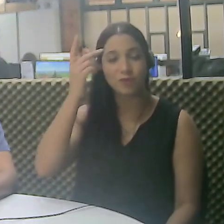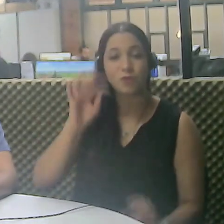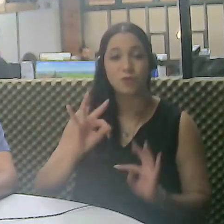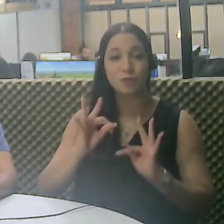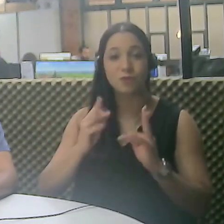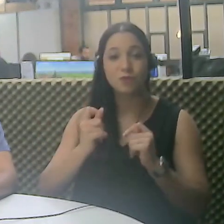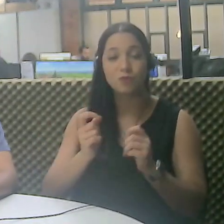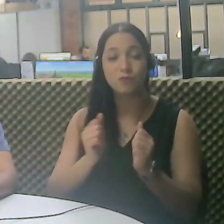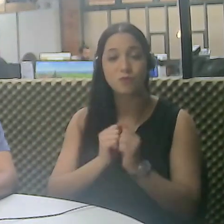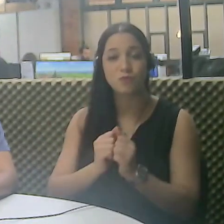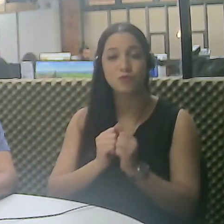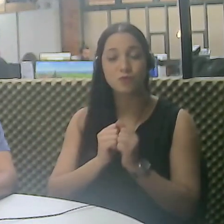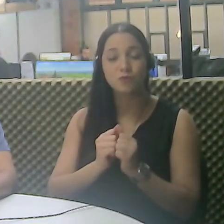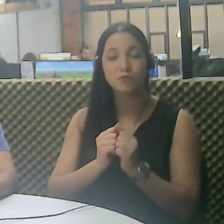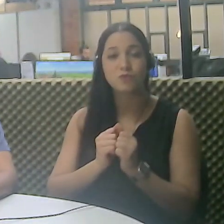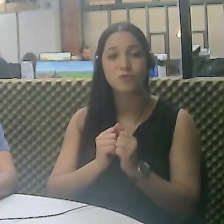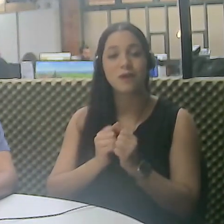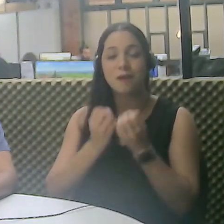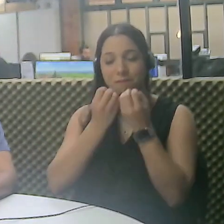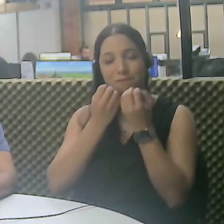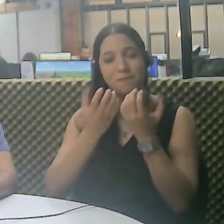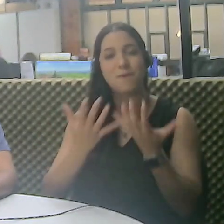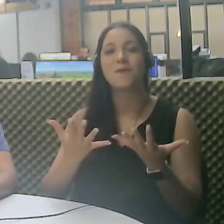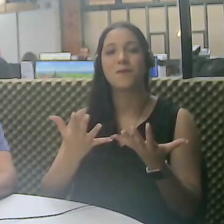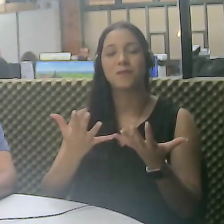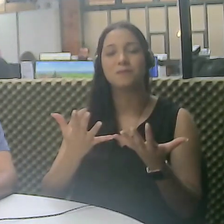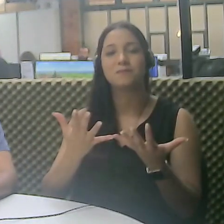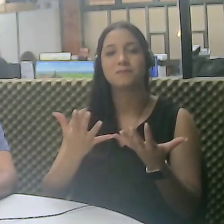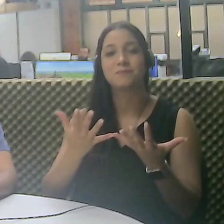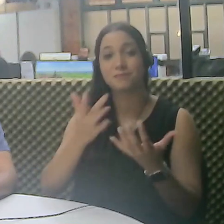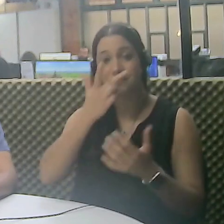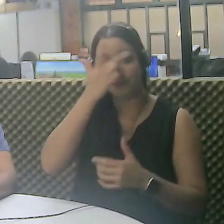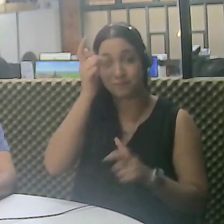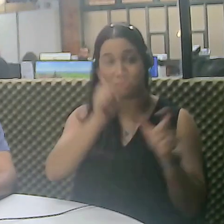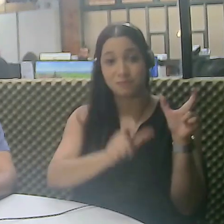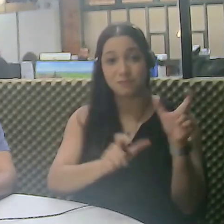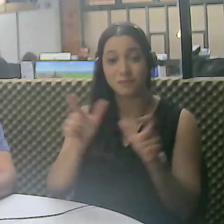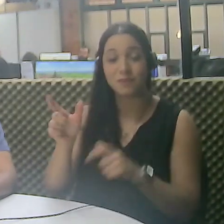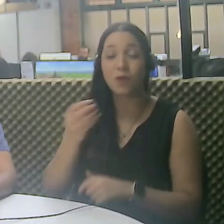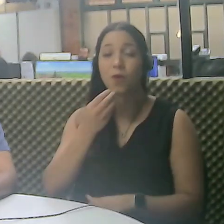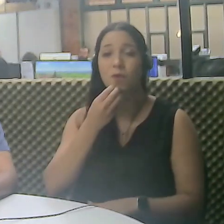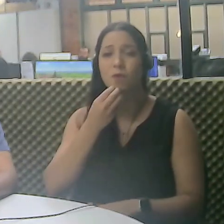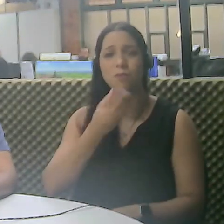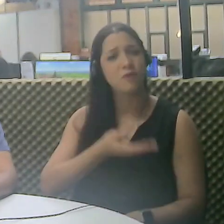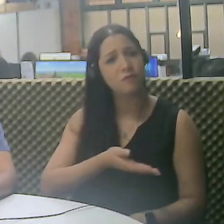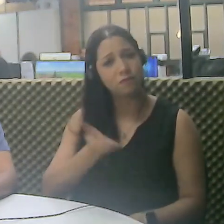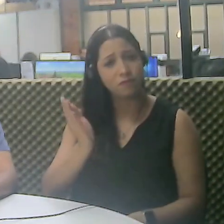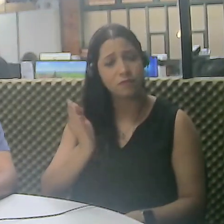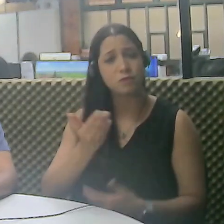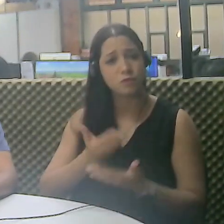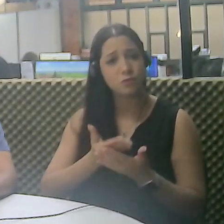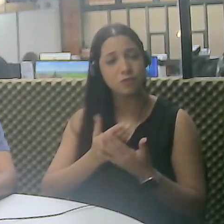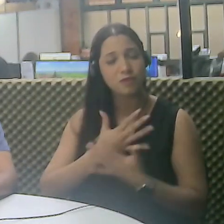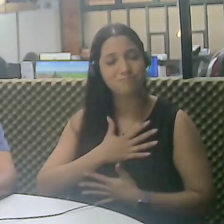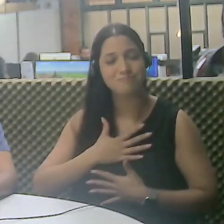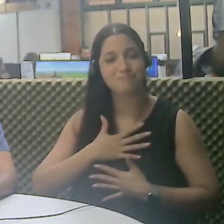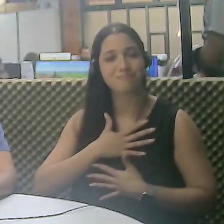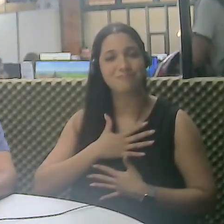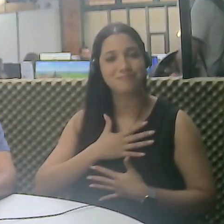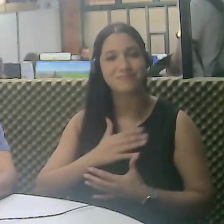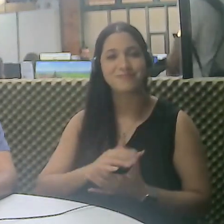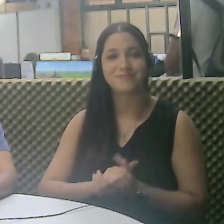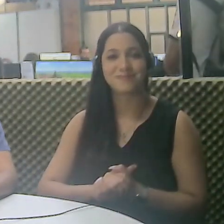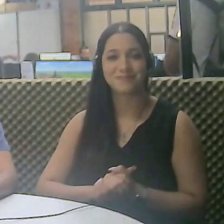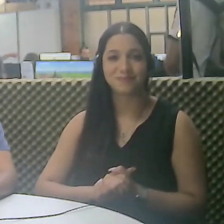que estavam lá conosco. E é muito bom. As pessoas que tiver a oportunidade de fazer, não perca. É muito gratificante para a gente.